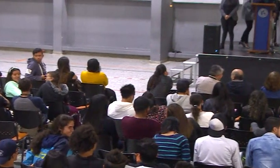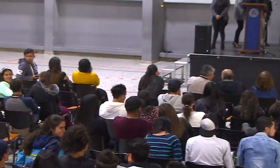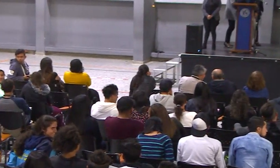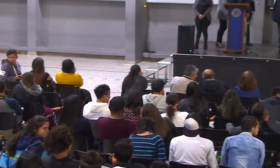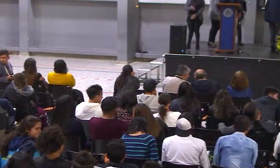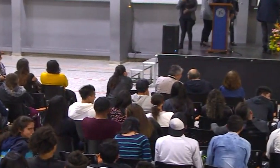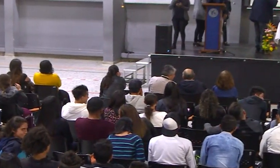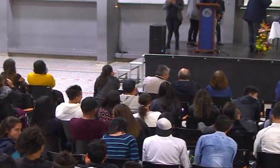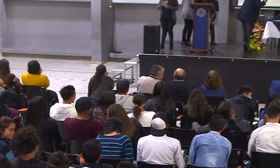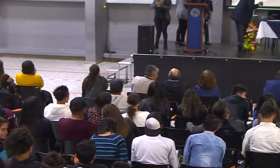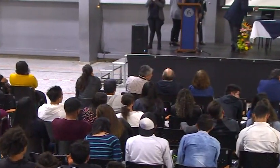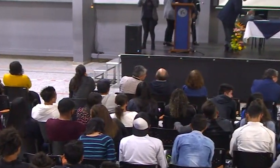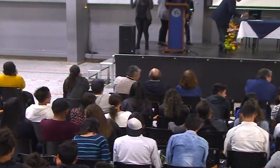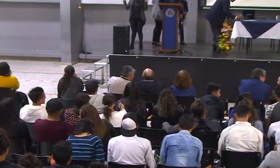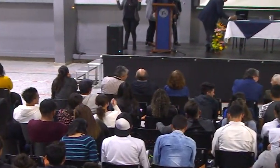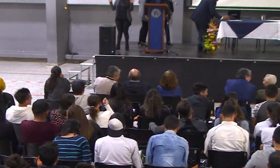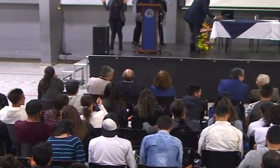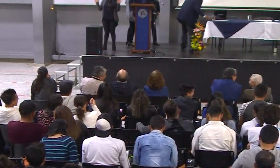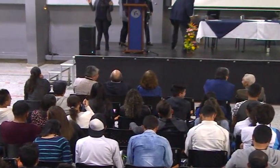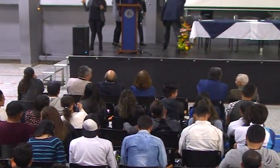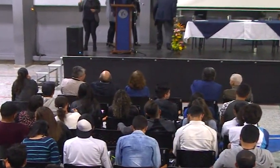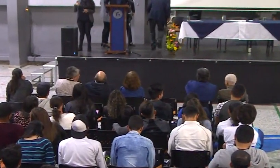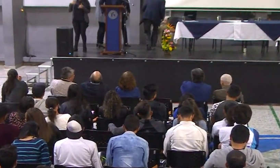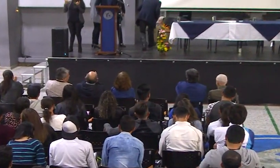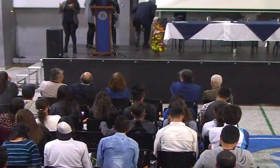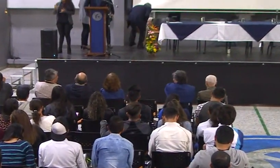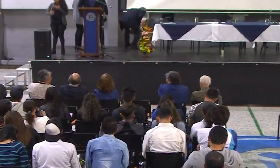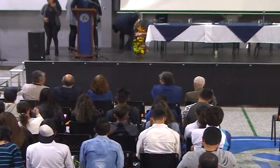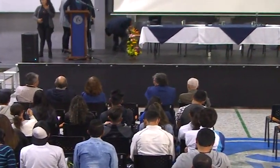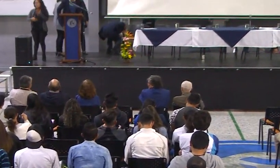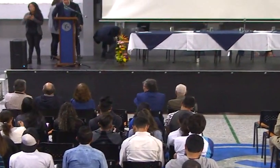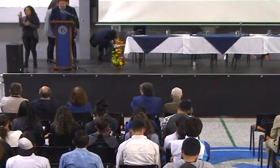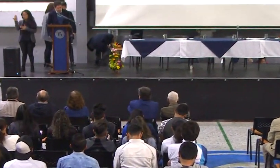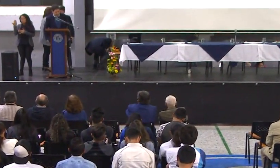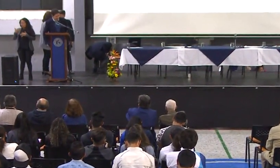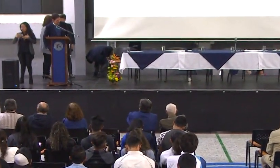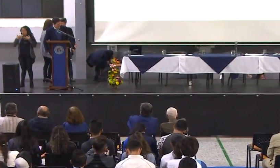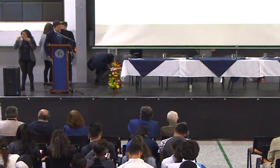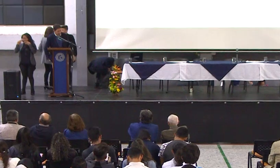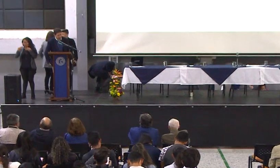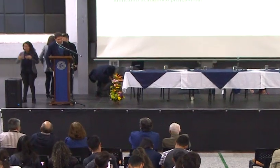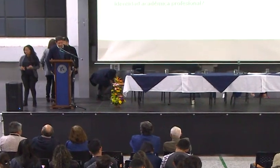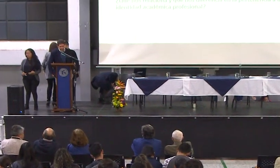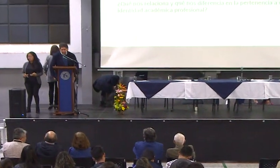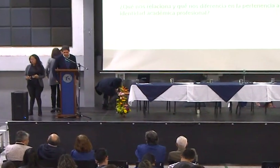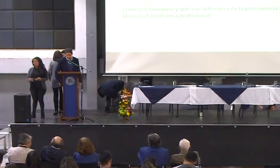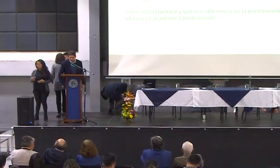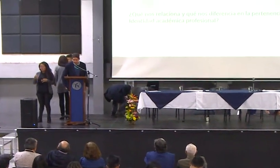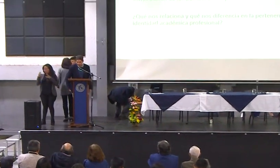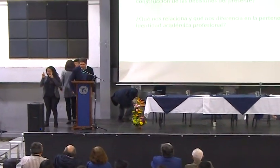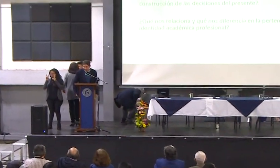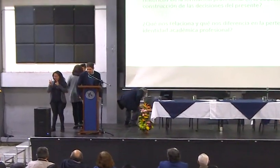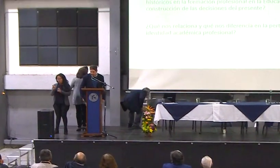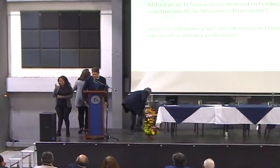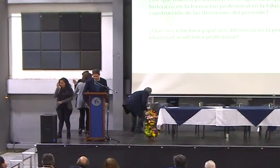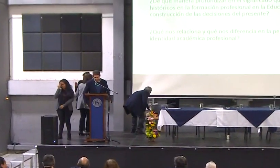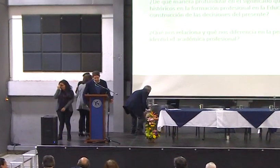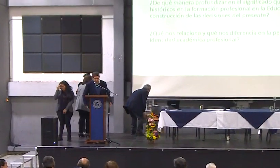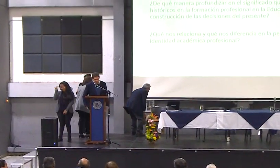buenos días y damos inicio formal pues a la parte académica